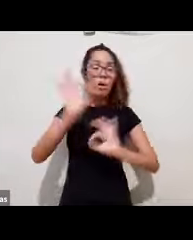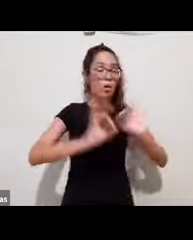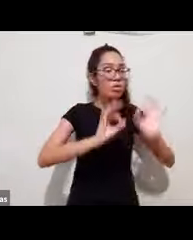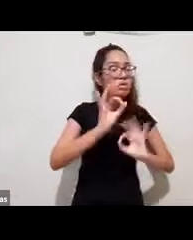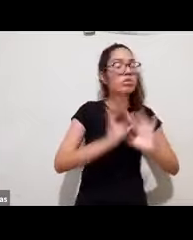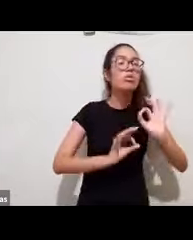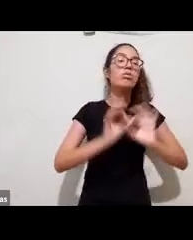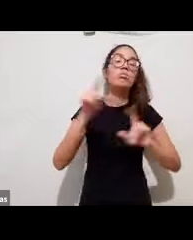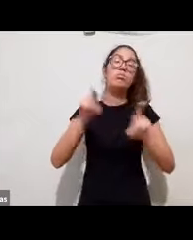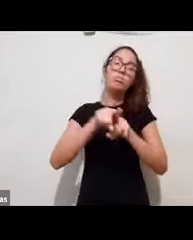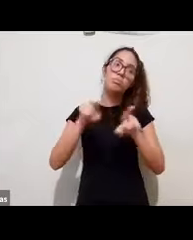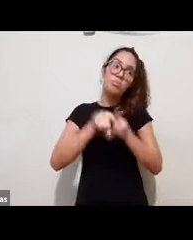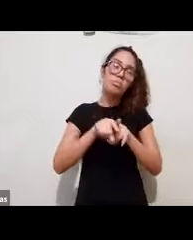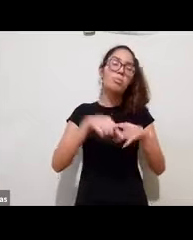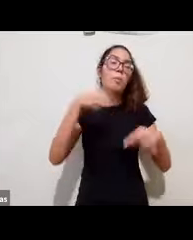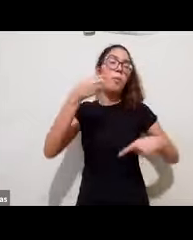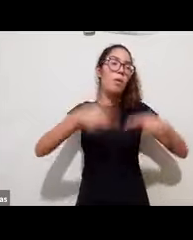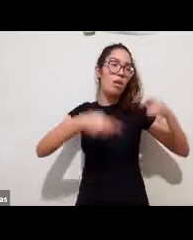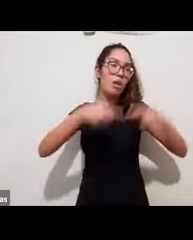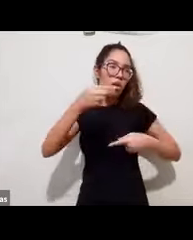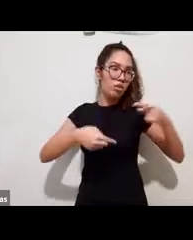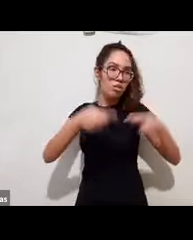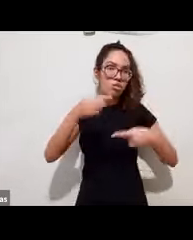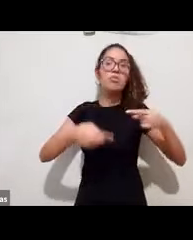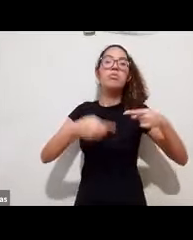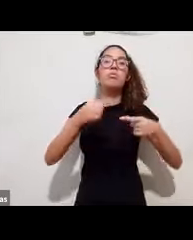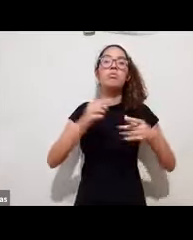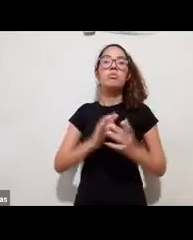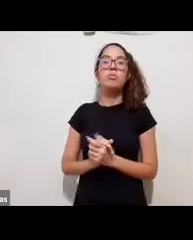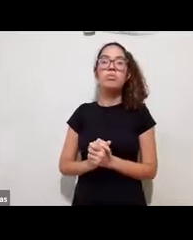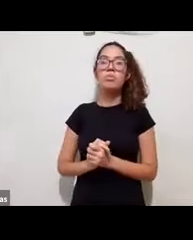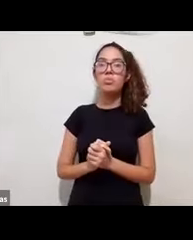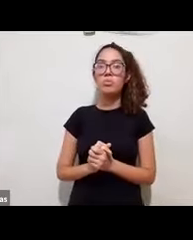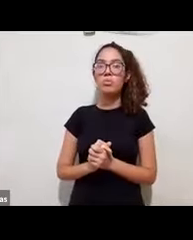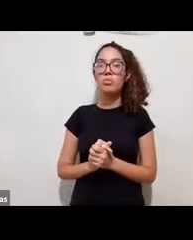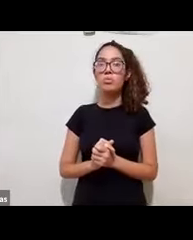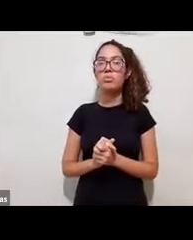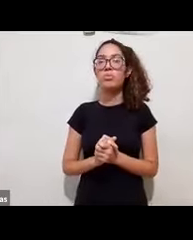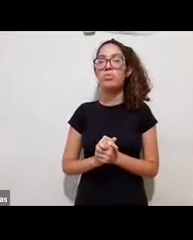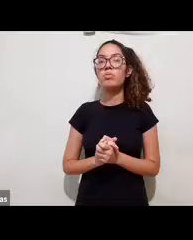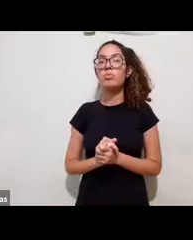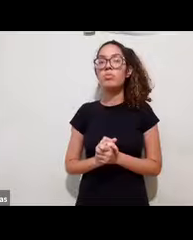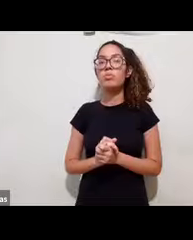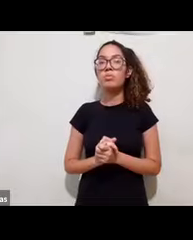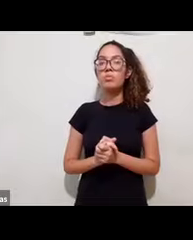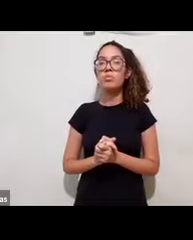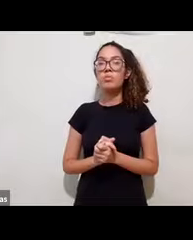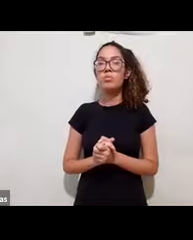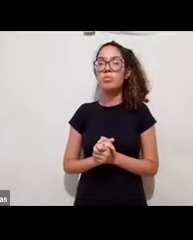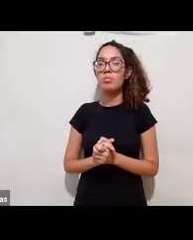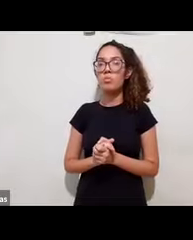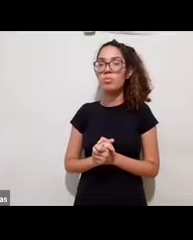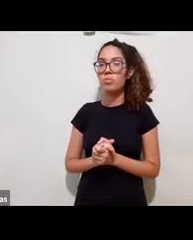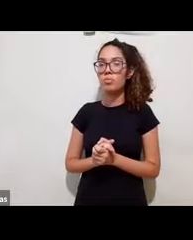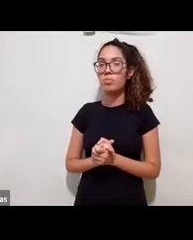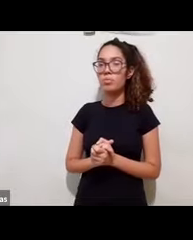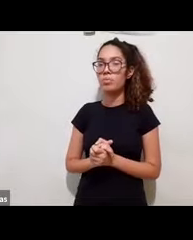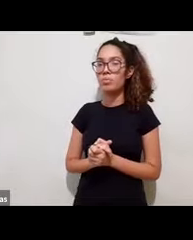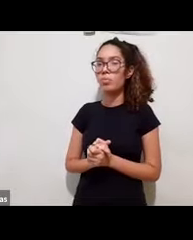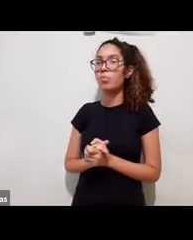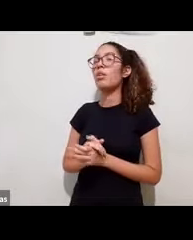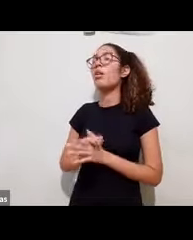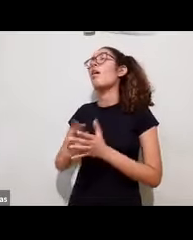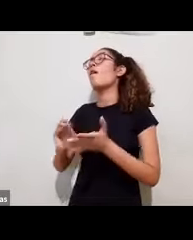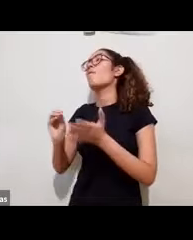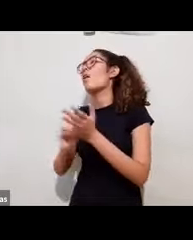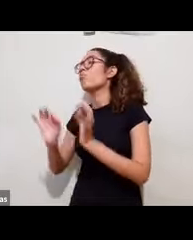atenção psicossocial, a rede de atenção psicossocial que dialoga com a rede de atenção primária de saúde, que dialoga com a rede hospitalar, com a rede